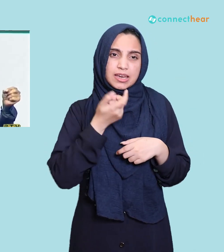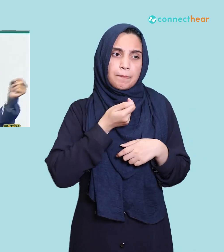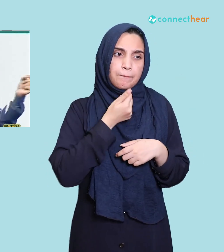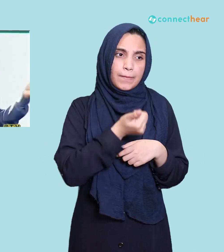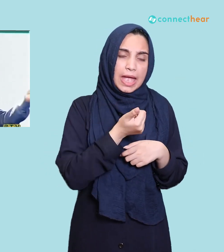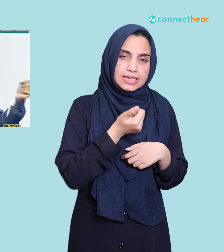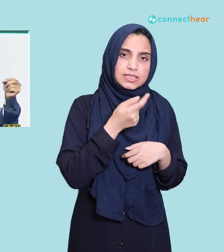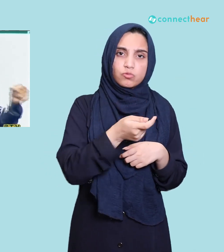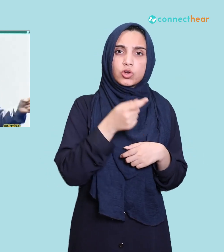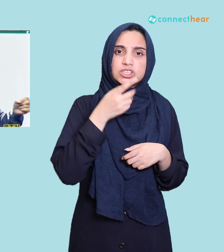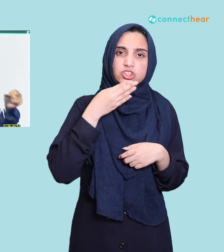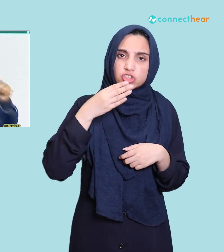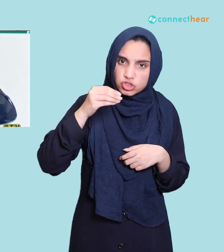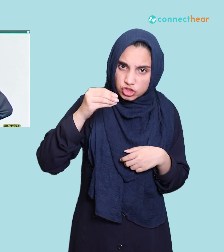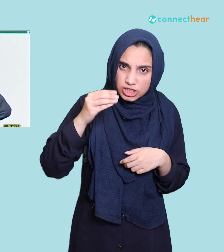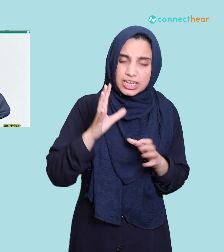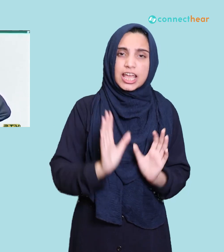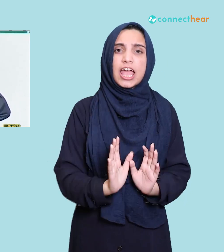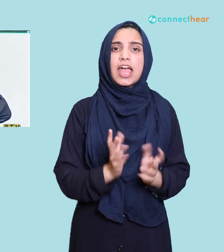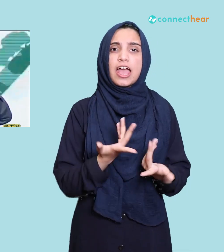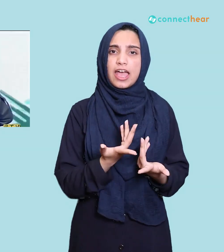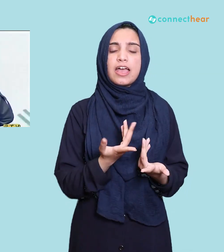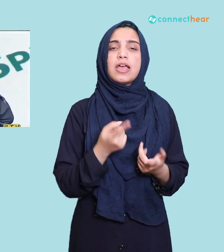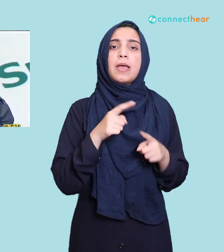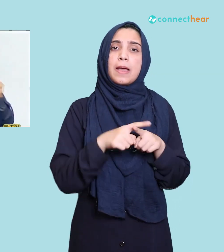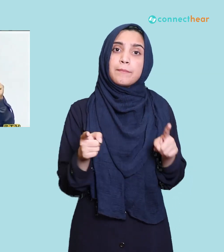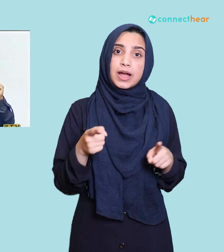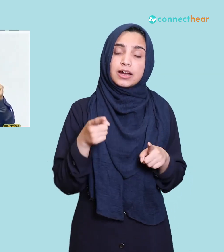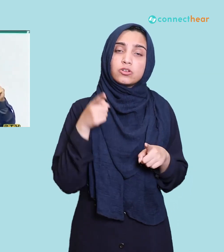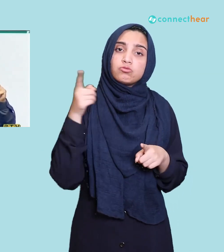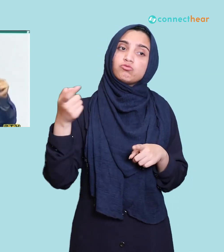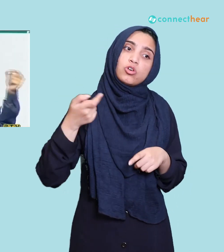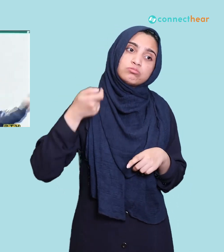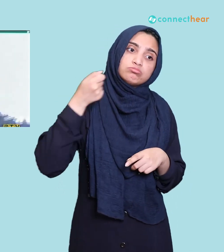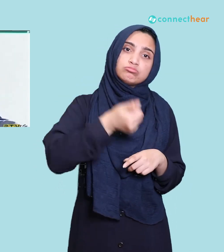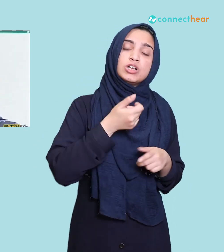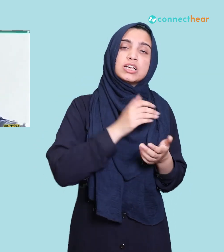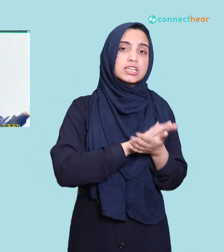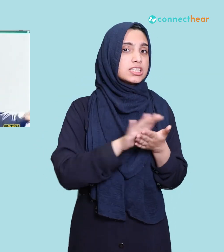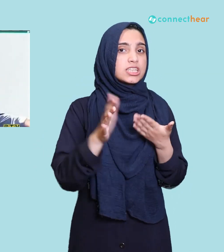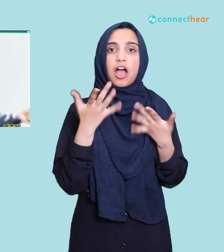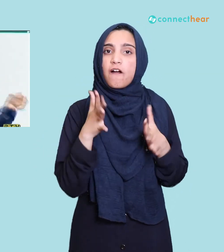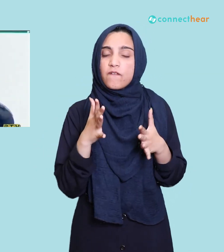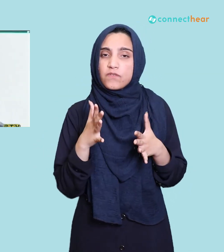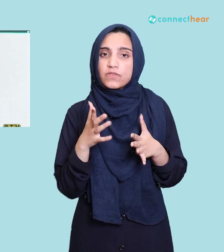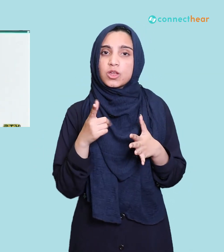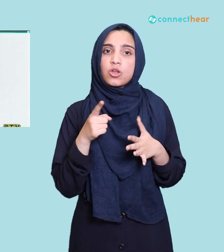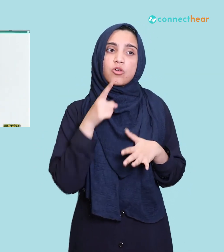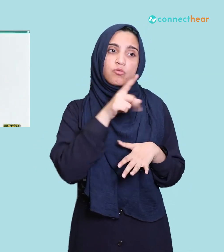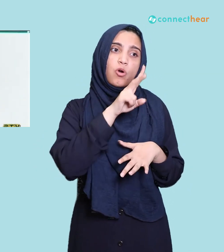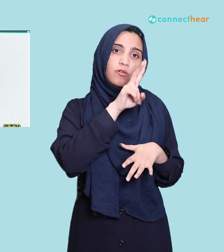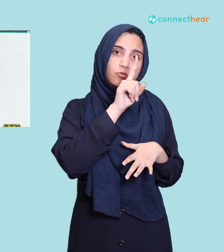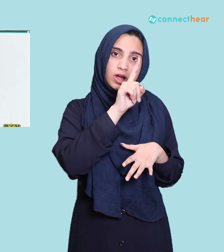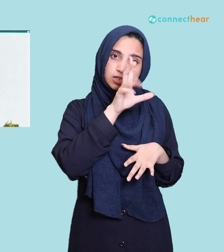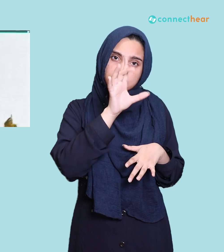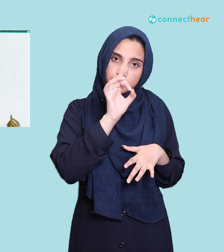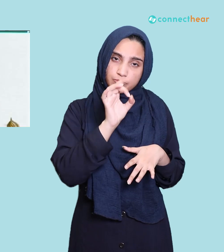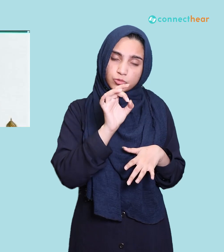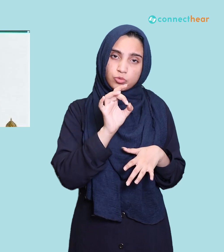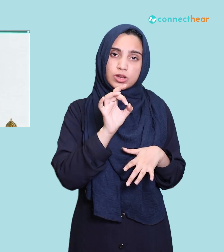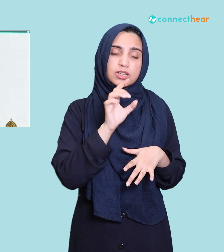تو وہ 180 بھی نہیں دیتی تھی، وہ ایک ورڈ یوز کرتے ہیں کٹوتی ہوتی تھی بیچ میں سے، وہ 120 پہ ان کو کیش پہ فارغ کر دیتے